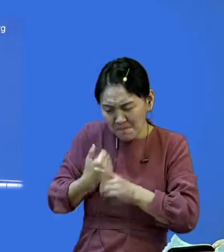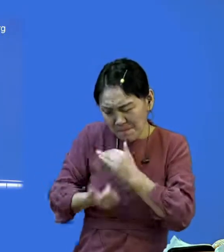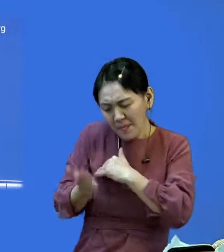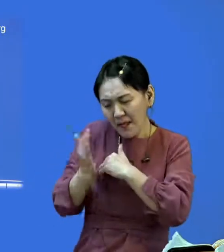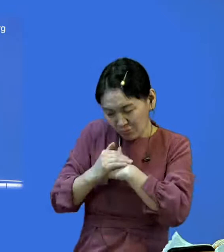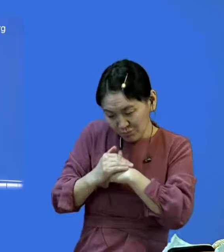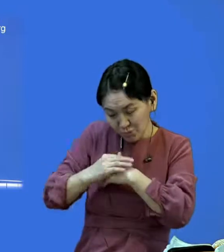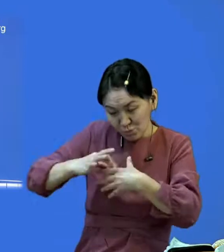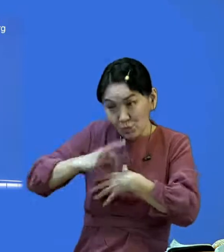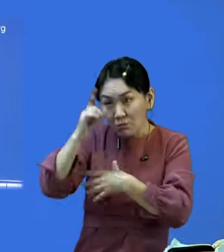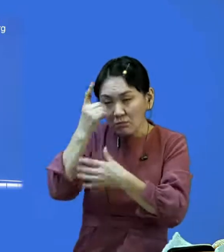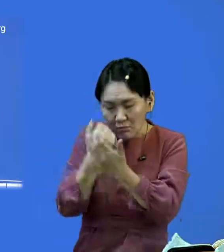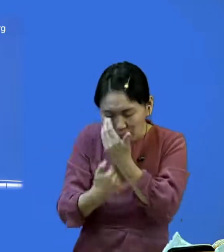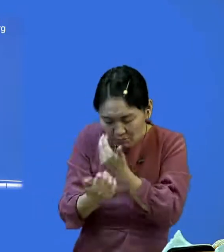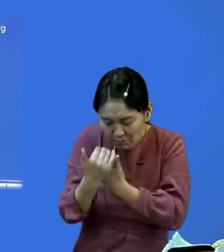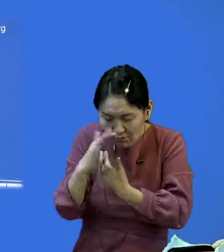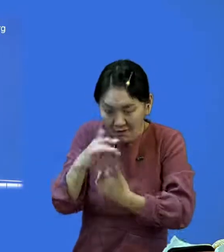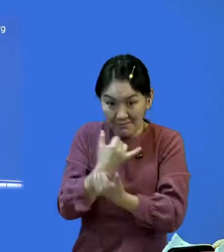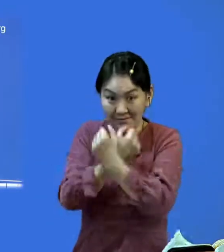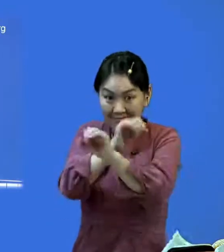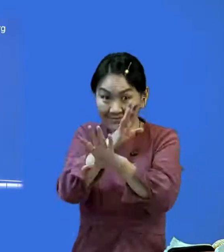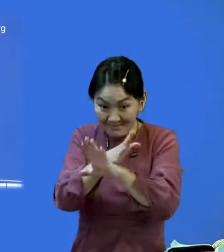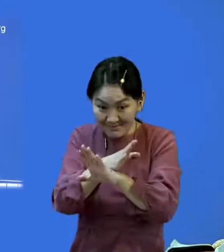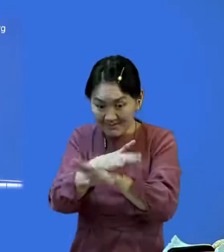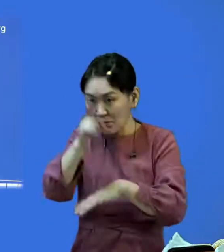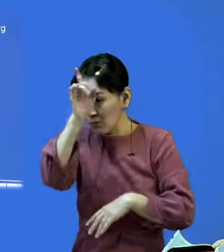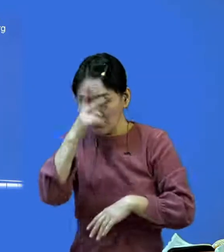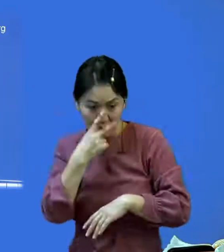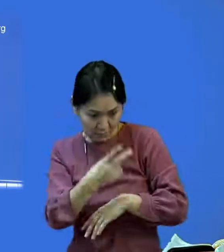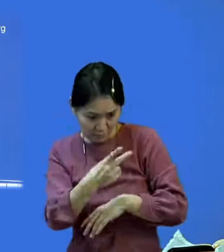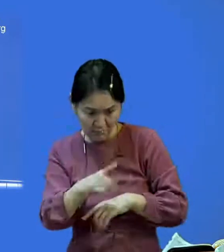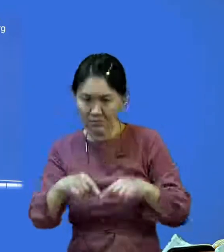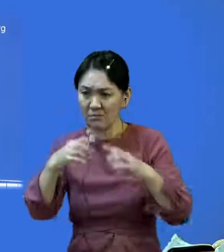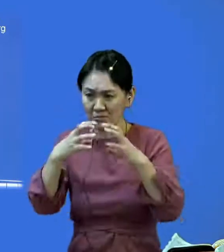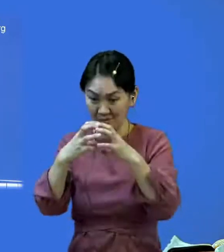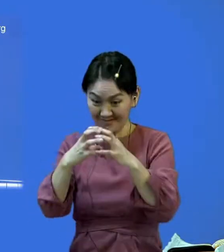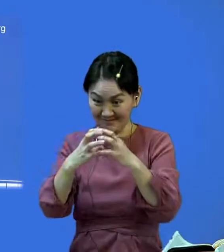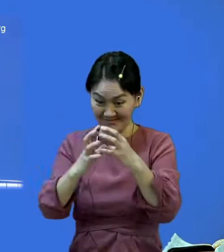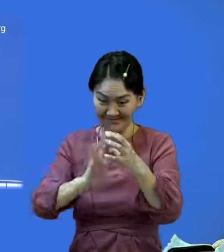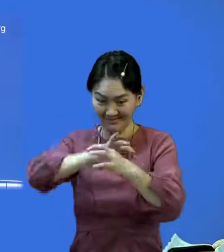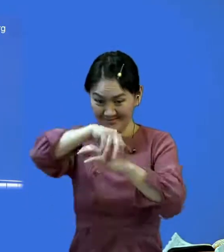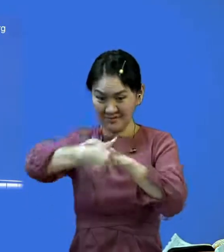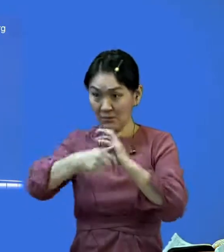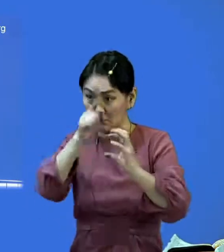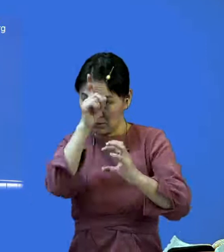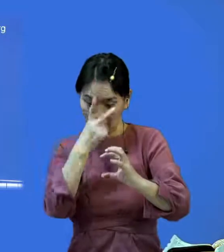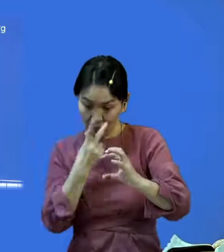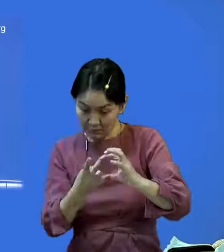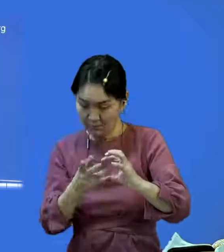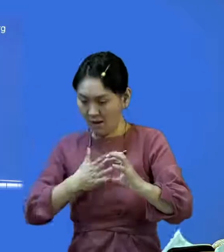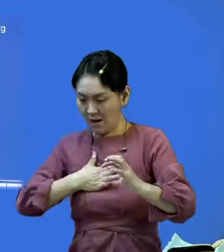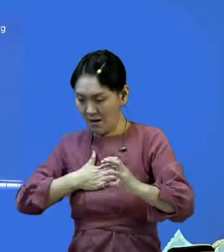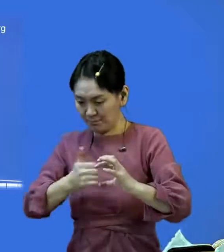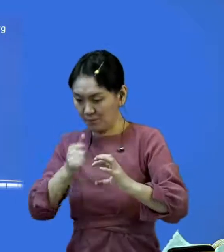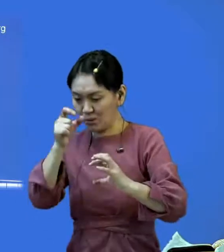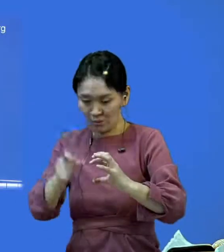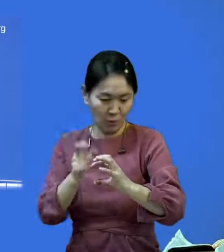сүнс аврагдчихсан. Тийм учраас бурхныг харахад энэ ертөнц дээр тийм ээ үхсэн хүн амьд хүн